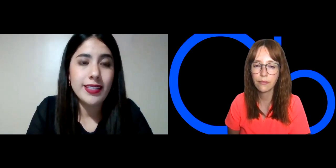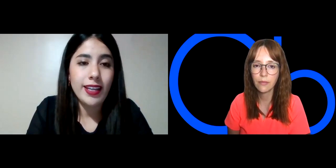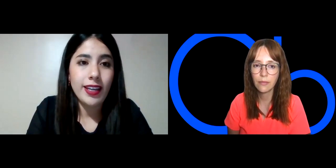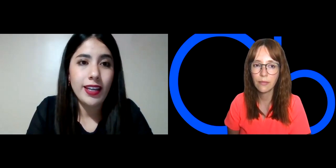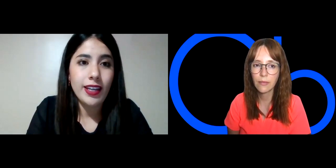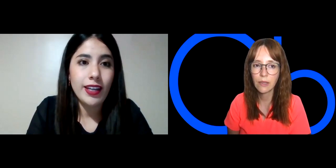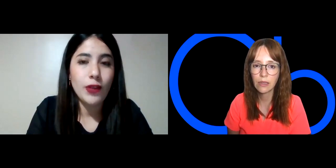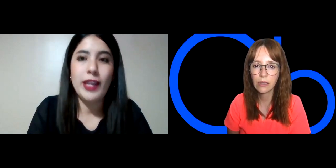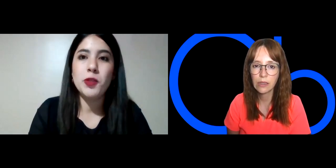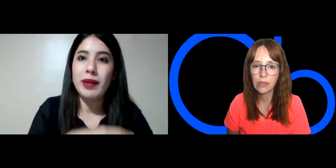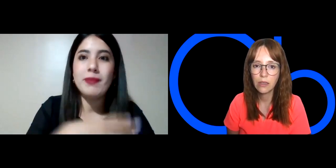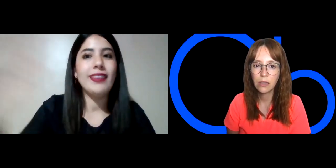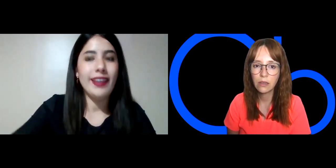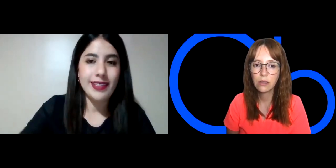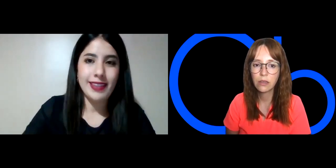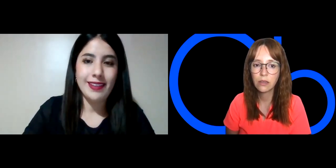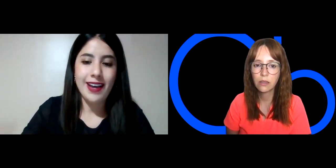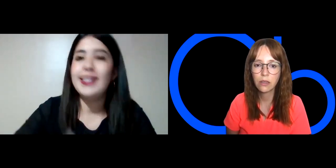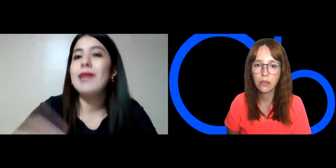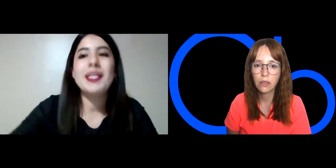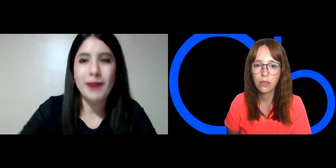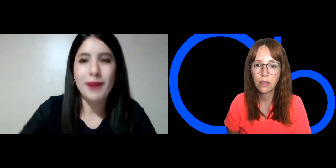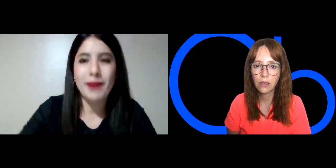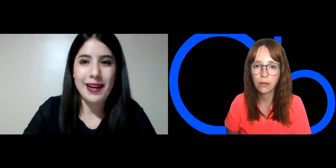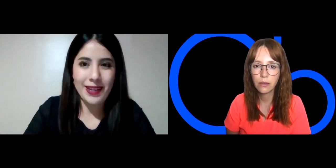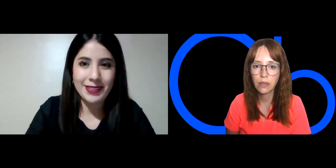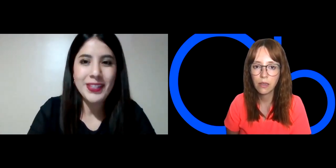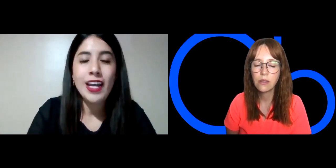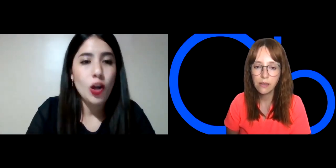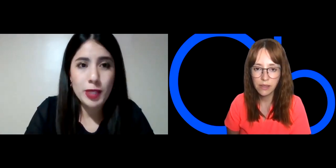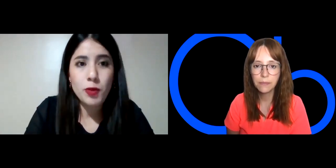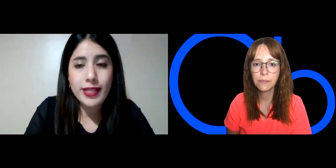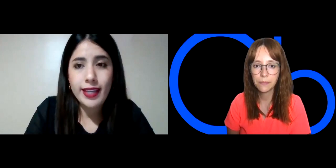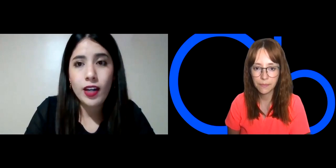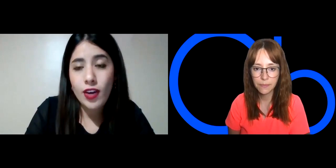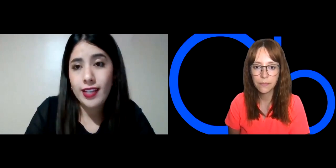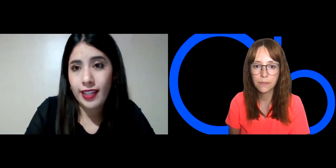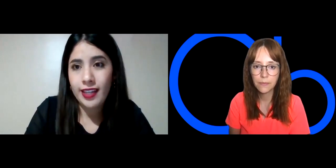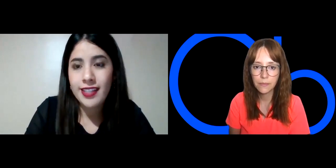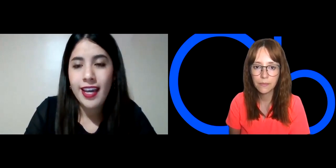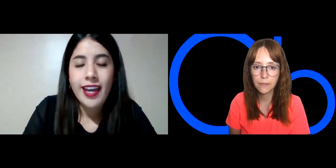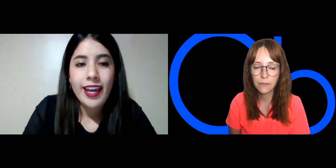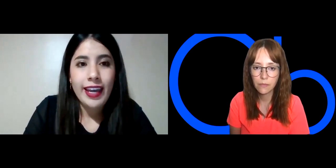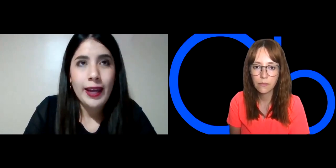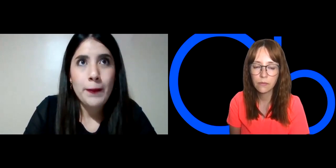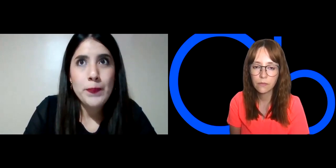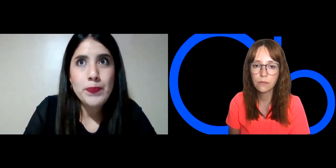es lo que nos permite hacer más palabras, ¿no? Lo mismo pasa con las señas.